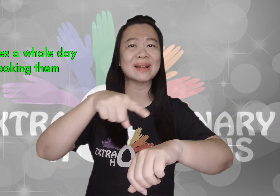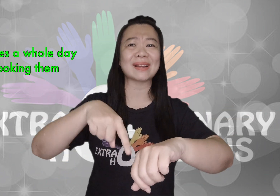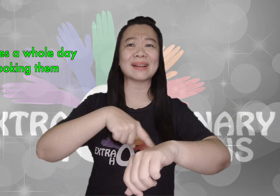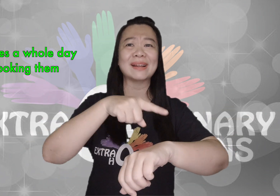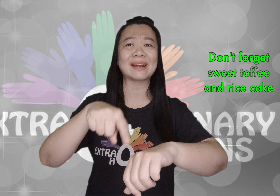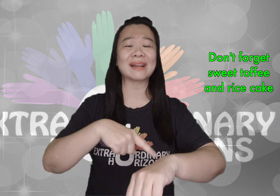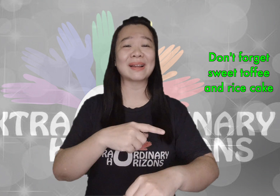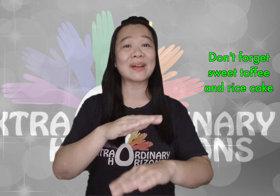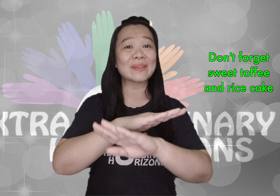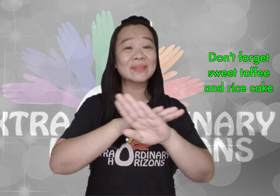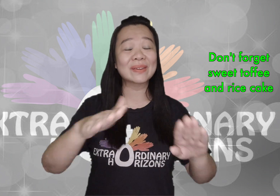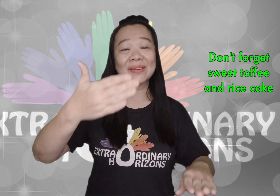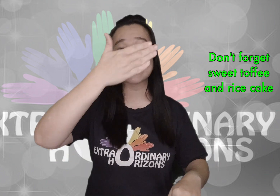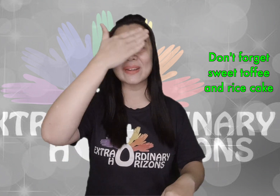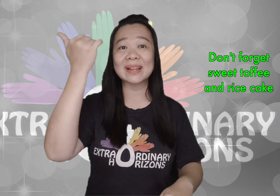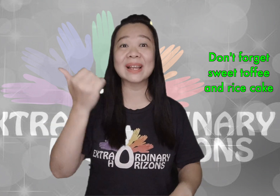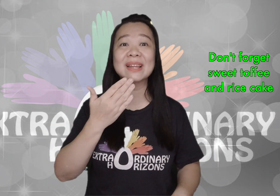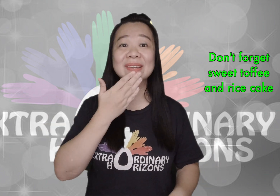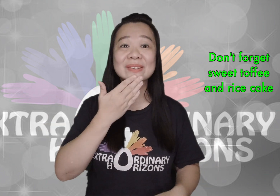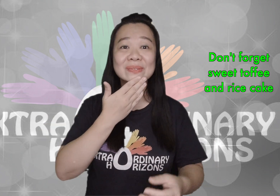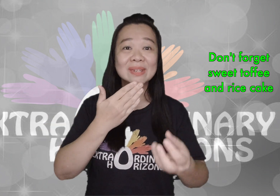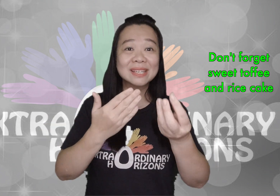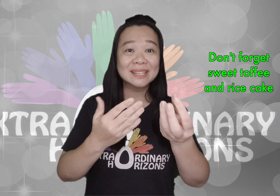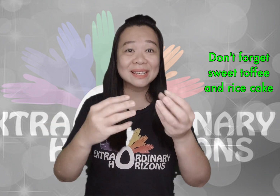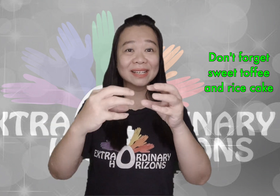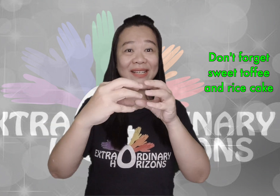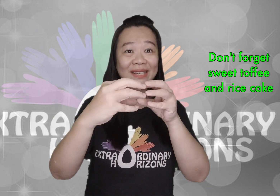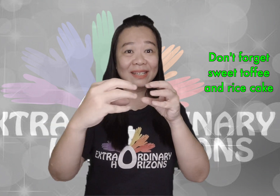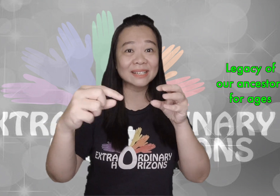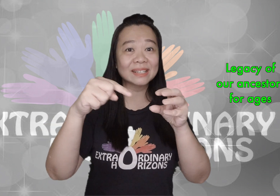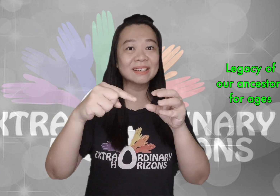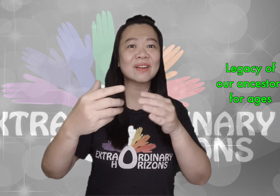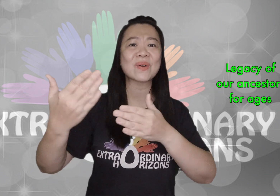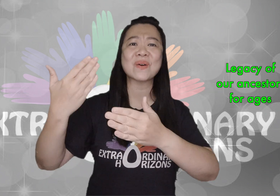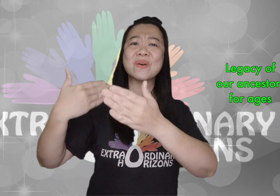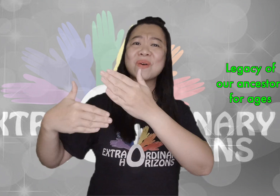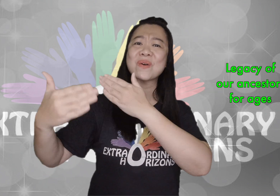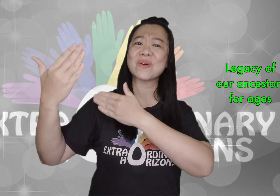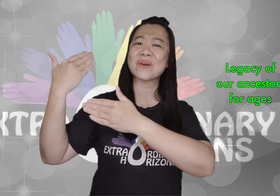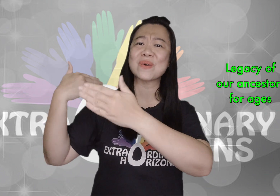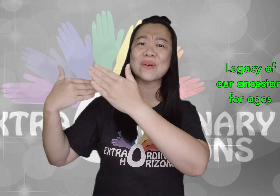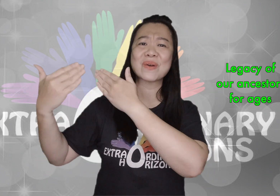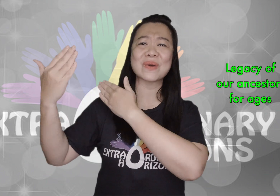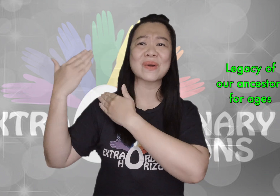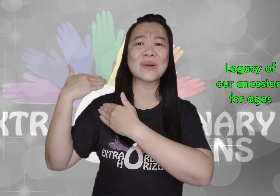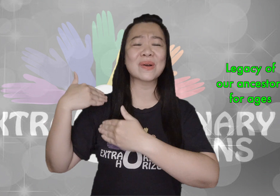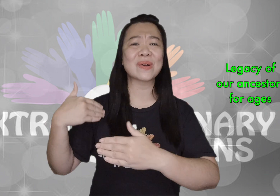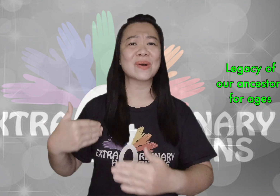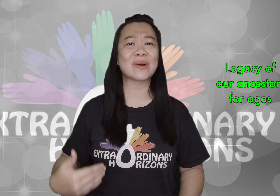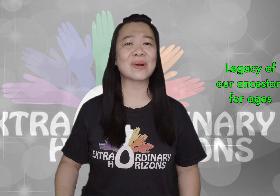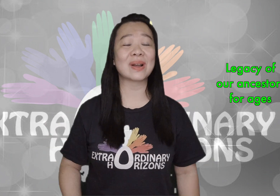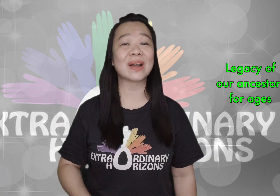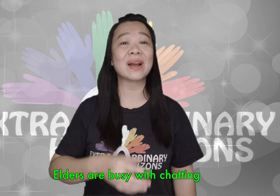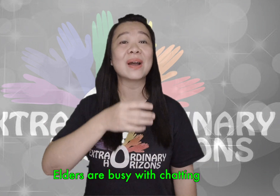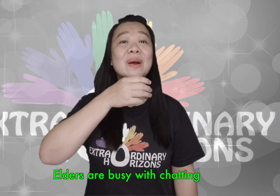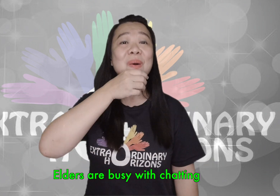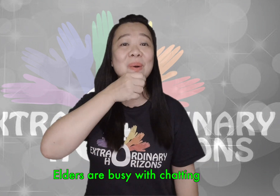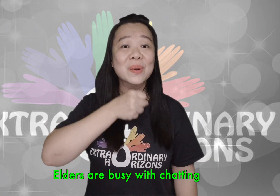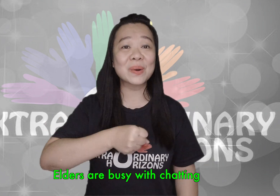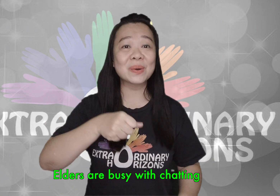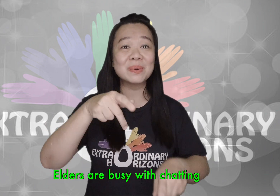pagi Wajik dan dodol Jangan lupakan Peninggalan nenek Zaman berzaman